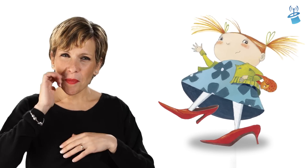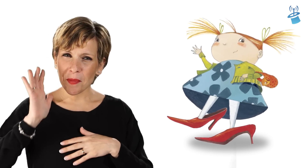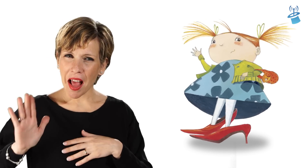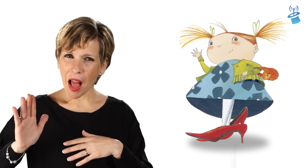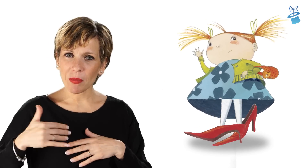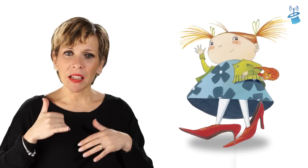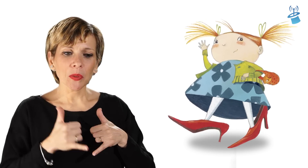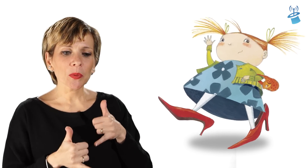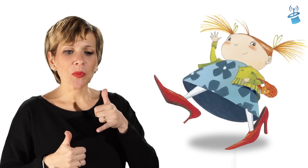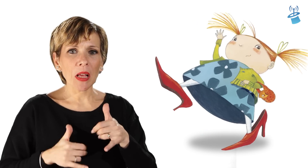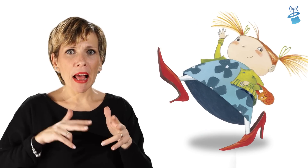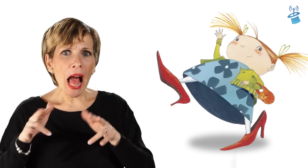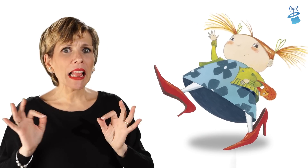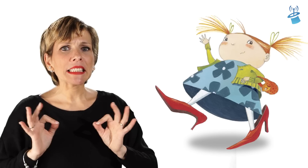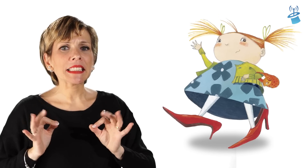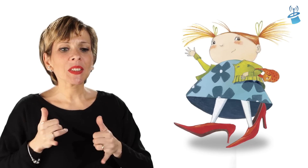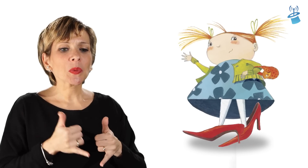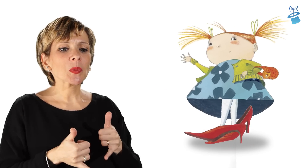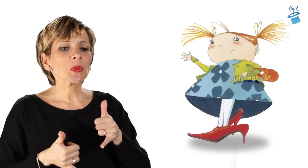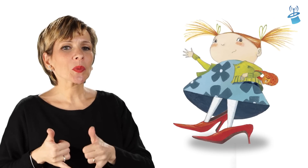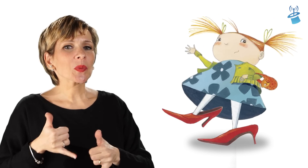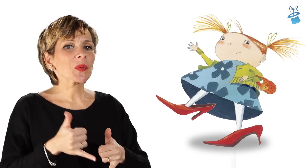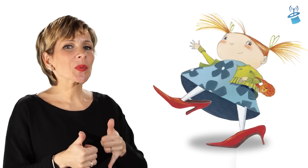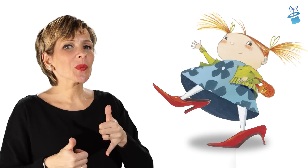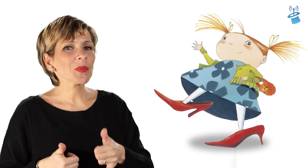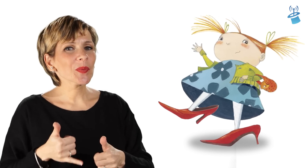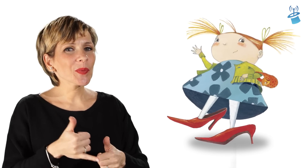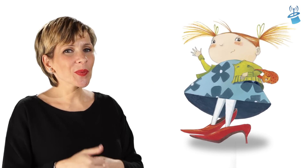Camminerò nelle scarpe della mamma senza cadere.